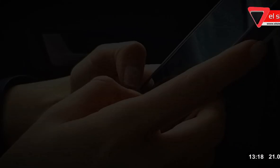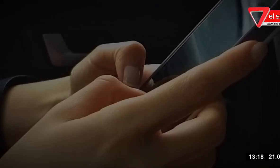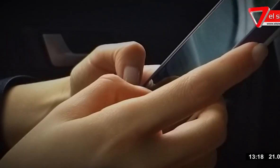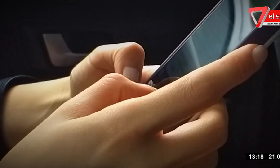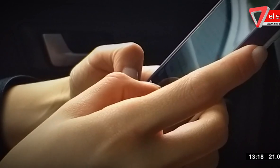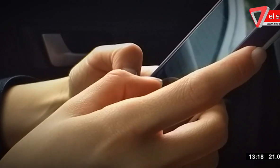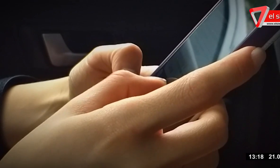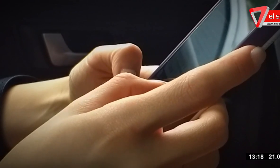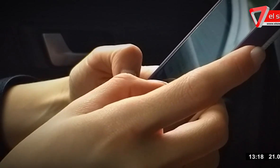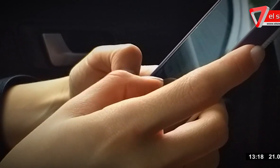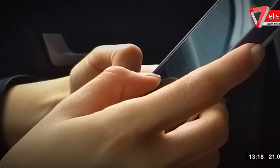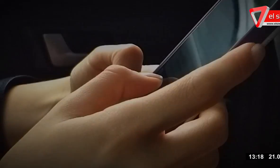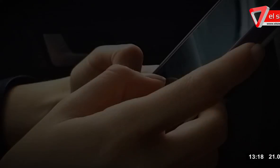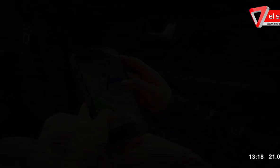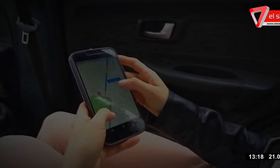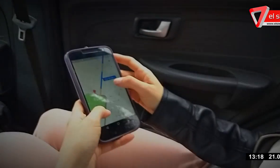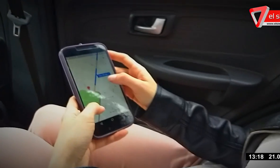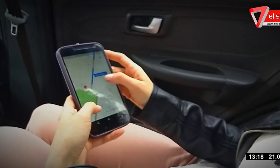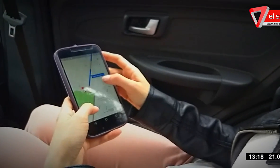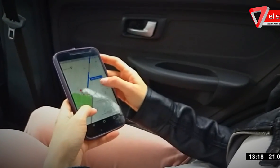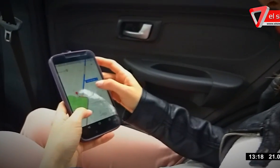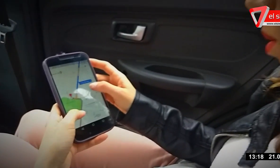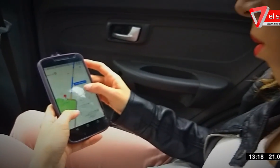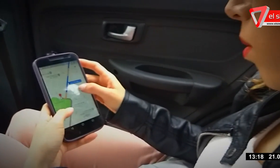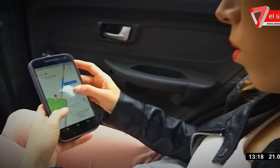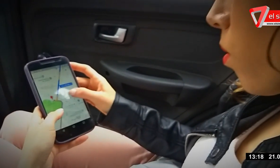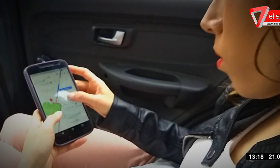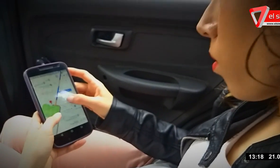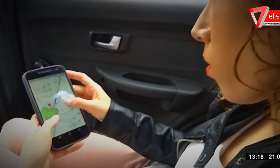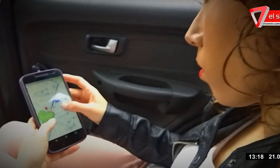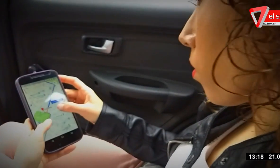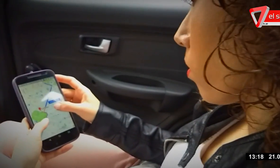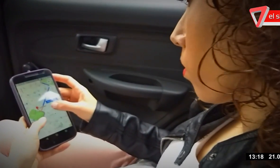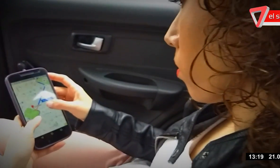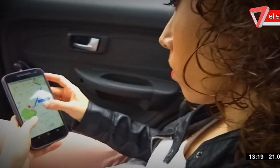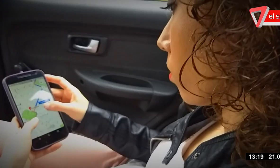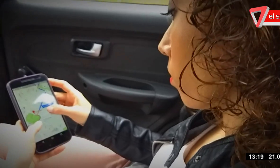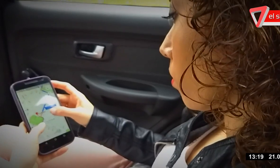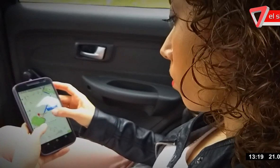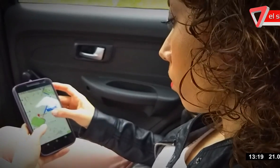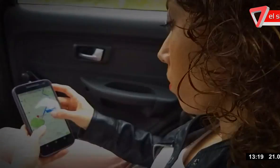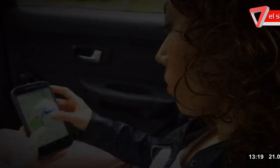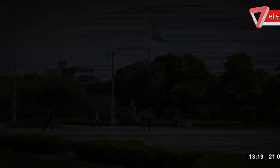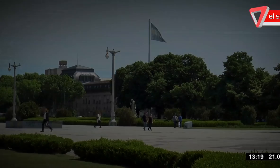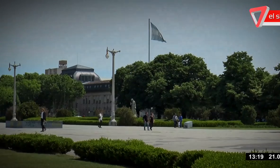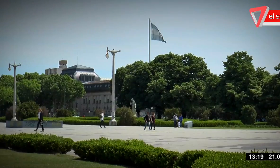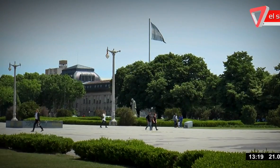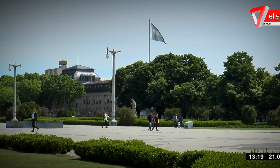Viajamos más de 1.124 kilómetros para conocer la sede del Instituto Antonio Próbolo en La Plata,